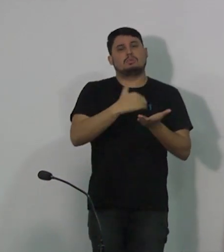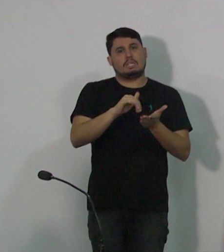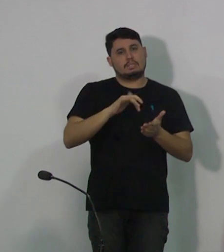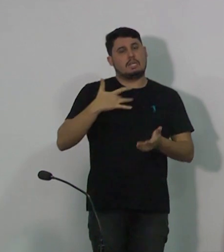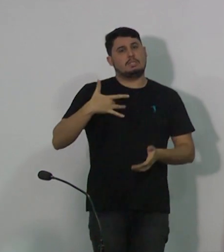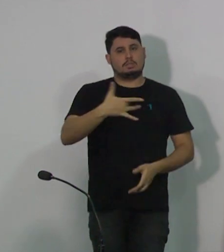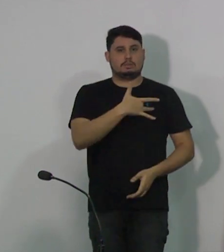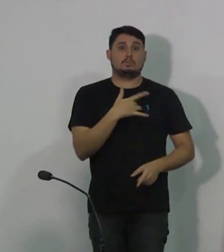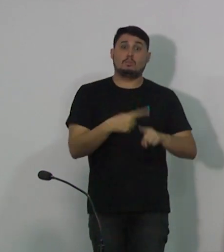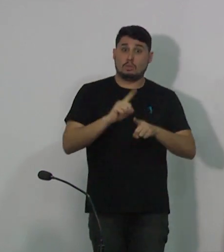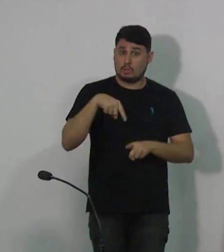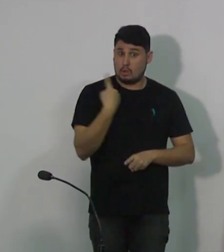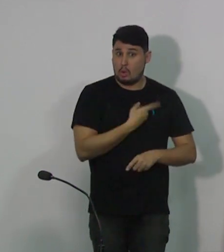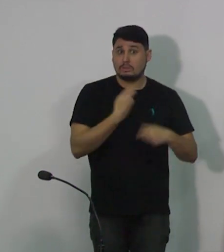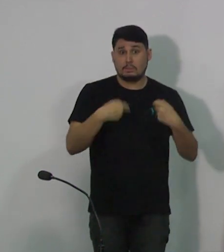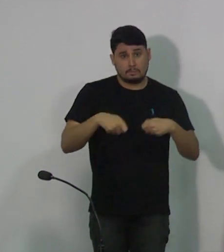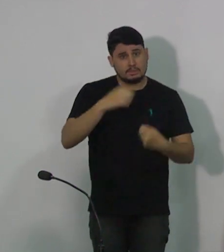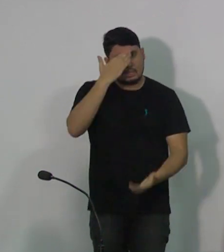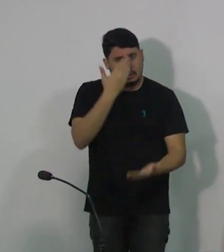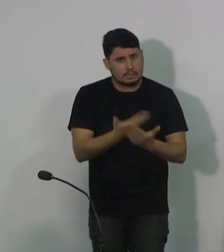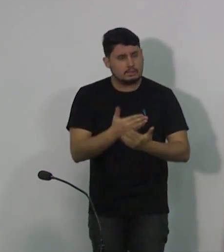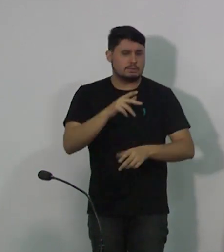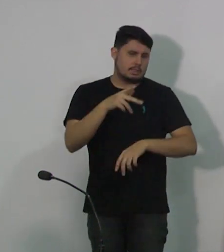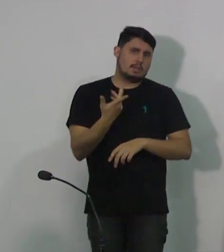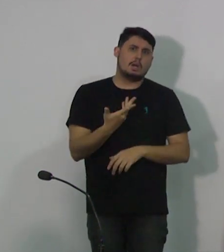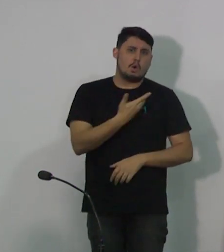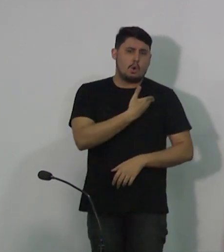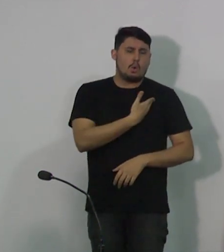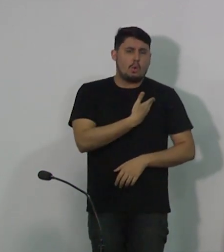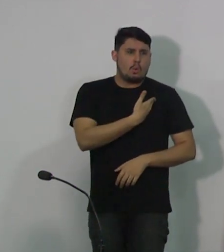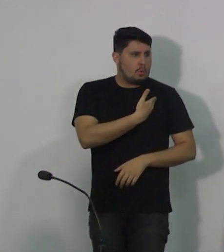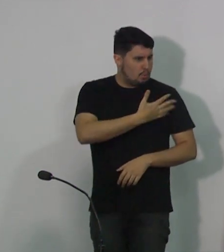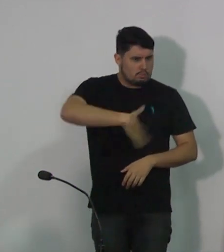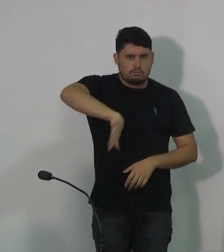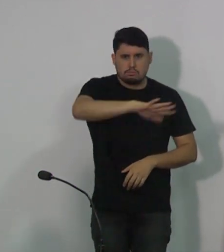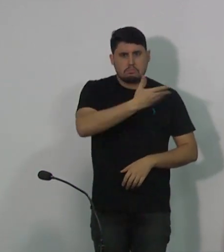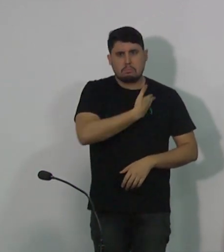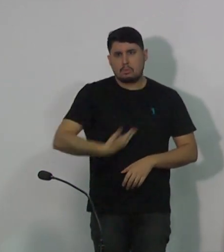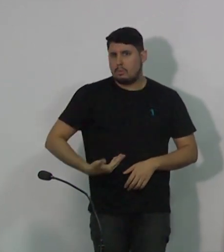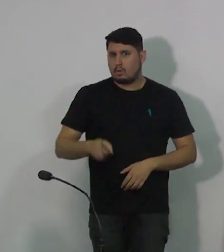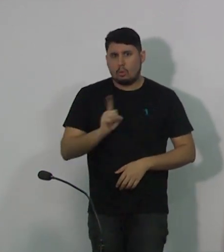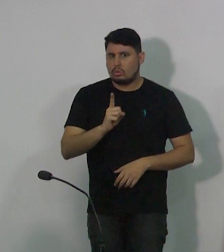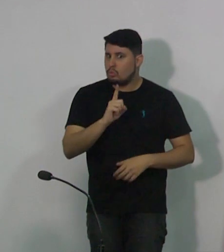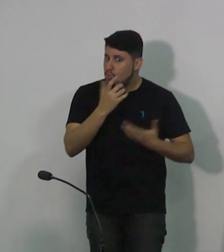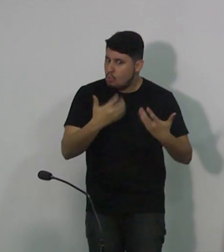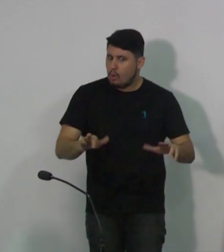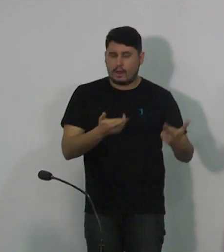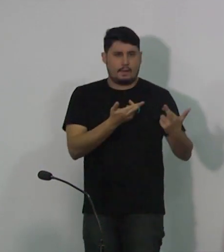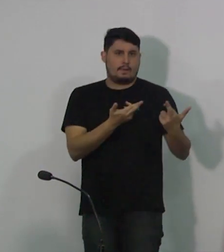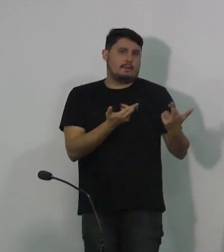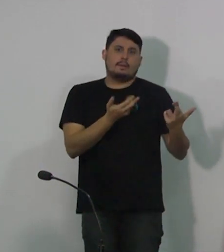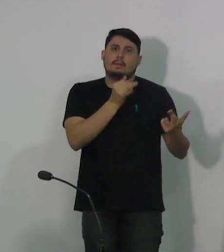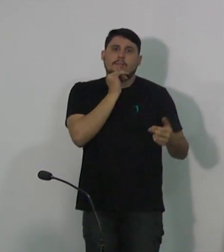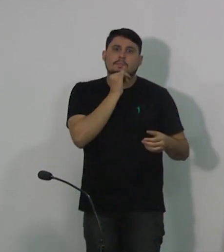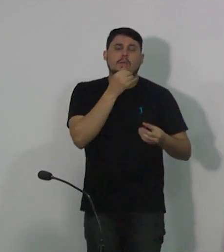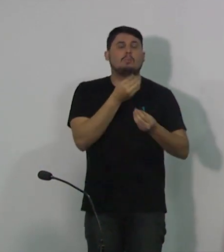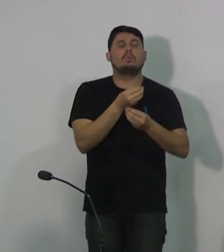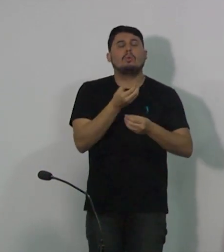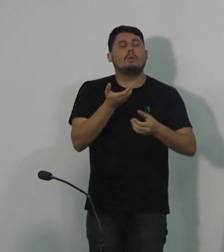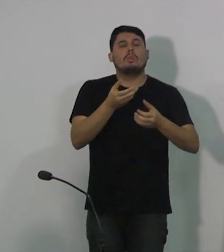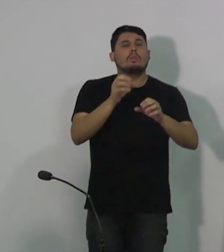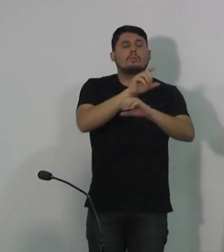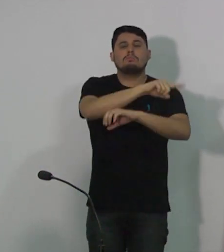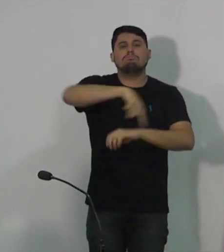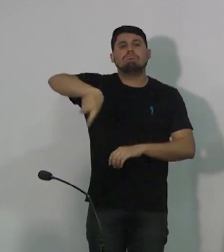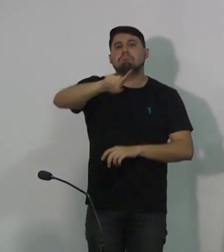que acreditar que o poder público não vai cometer nenhuma irresponsabilidade de deixar a população sem informação. Então, muito antes